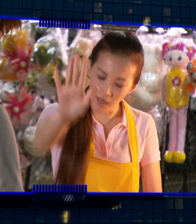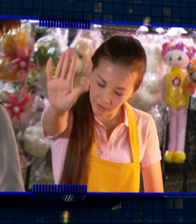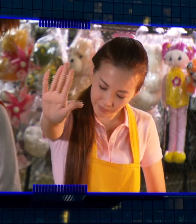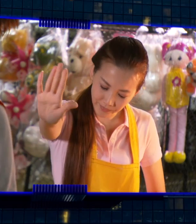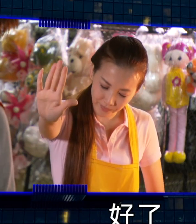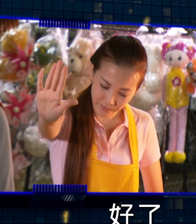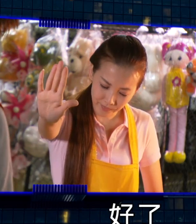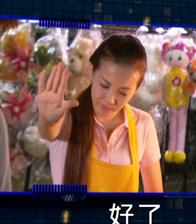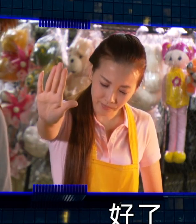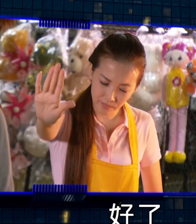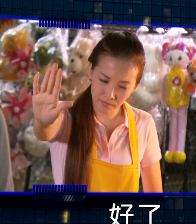好